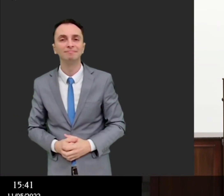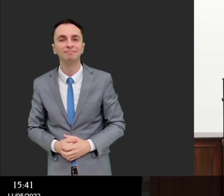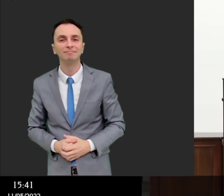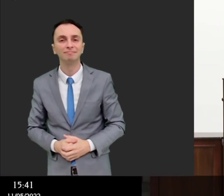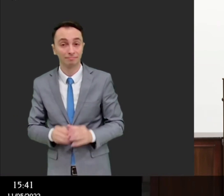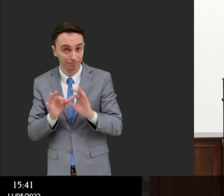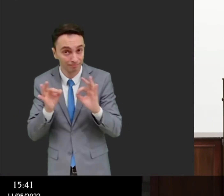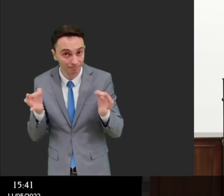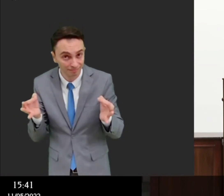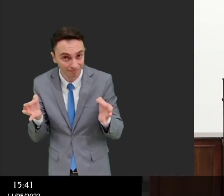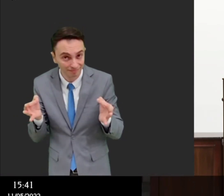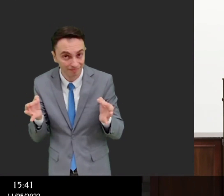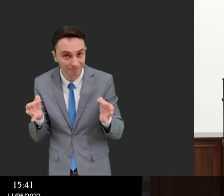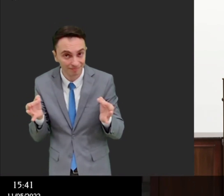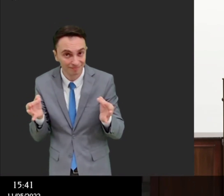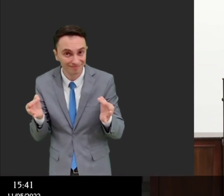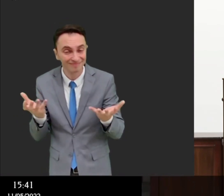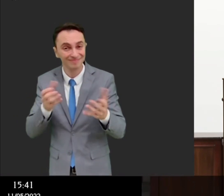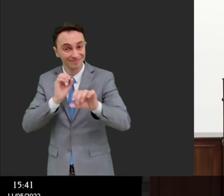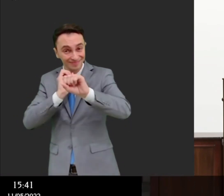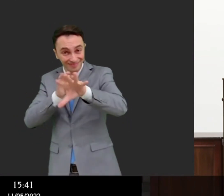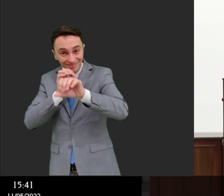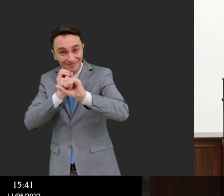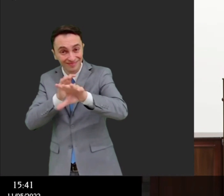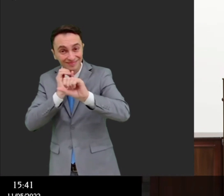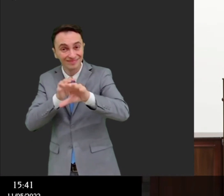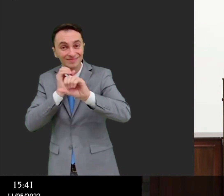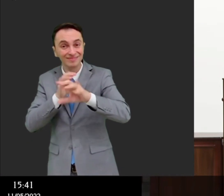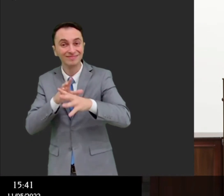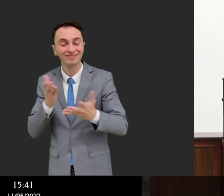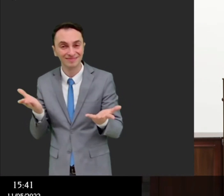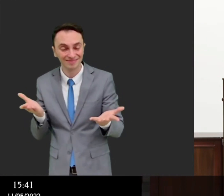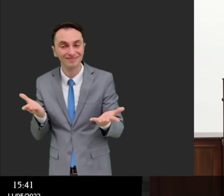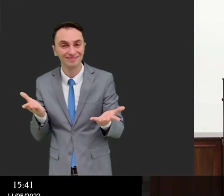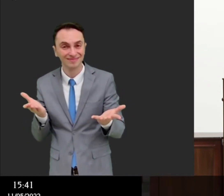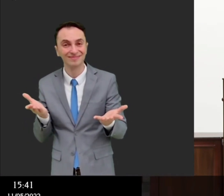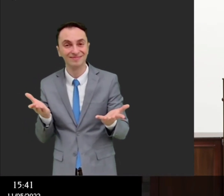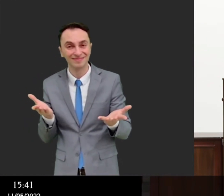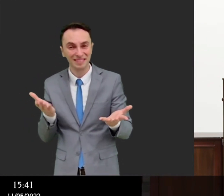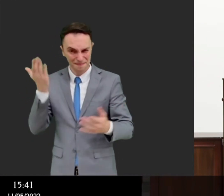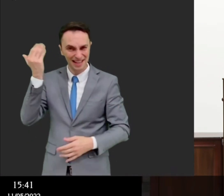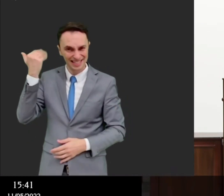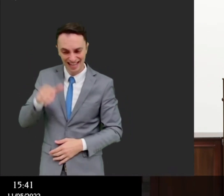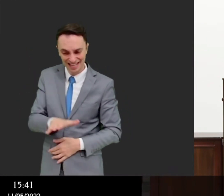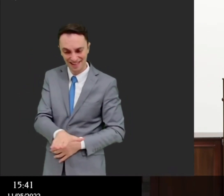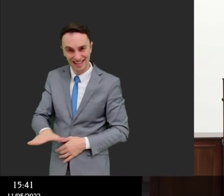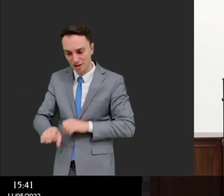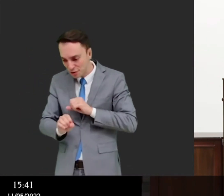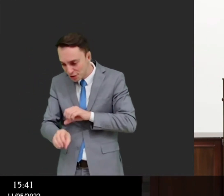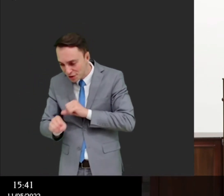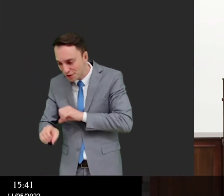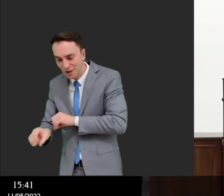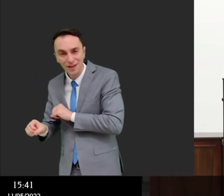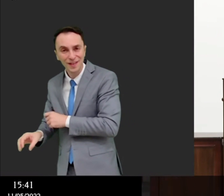Não é fácil? A gente ensina isso. Eu ensinava com as meninas da Dia. E